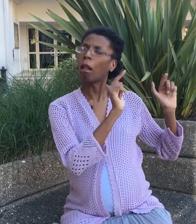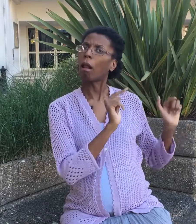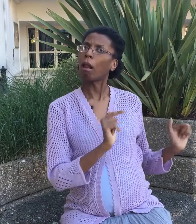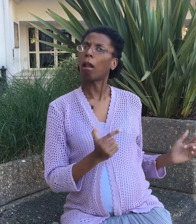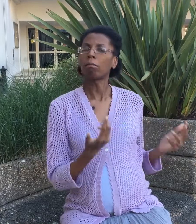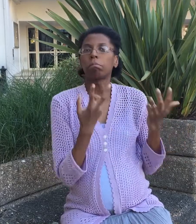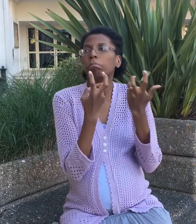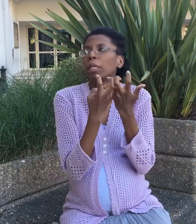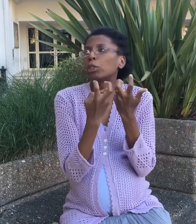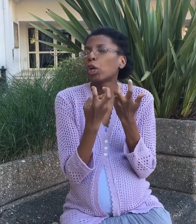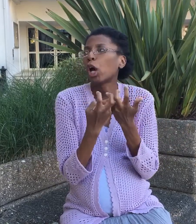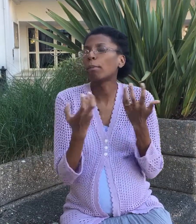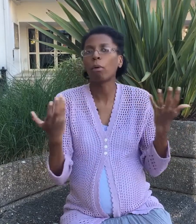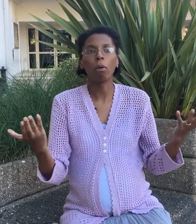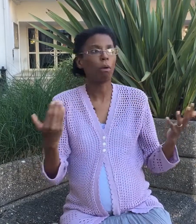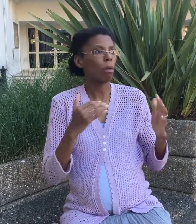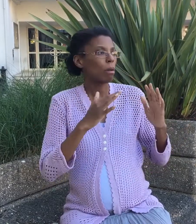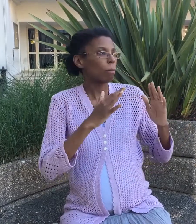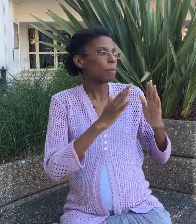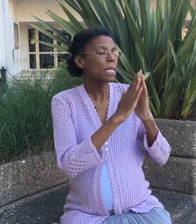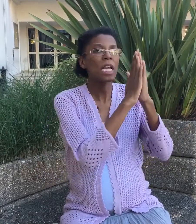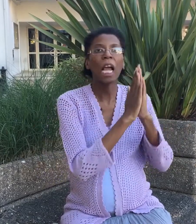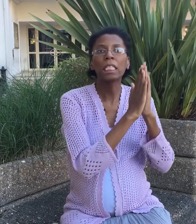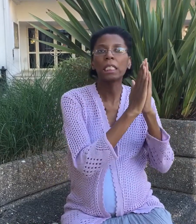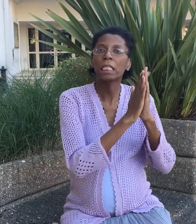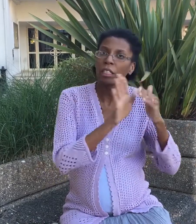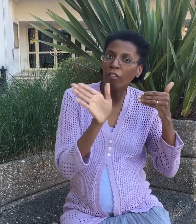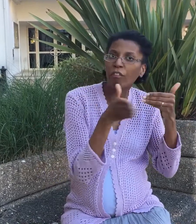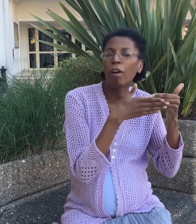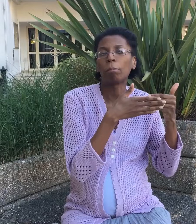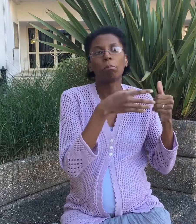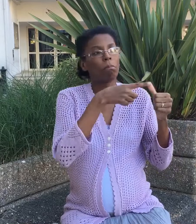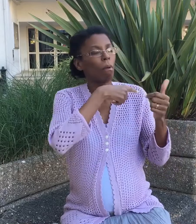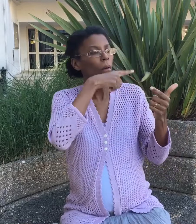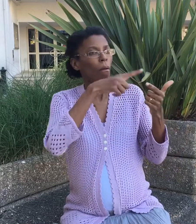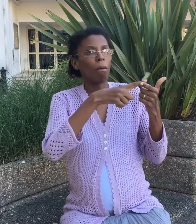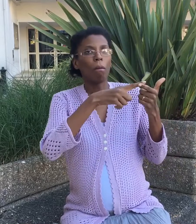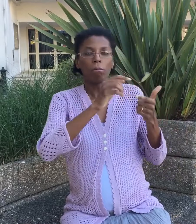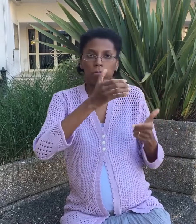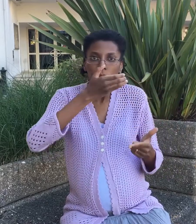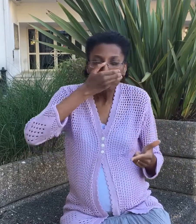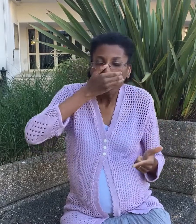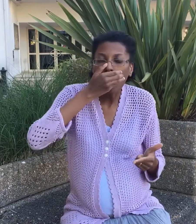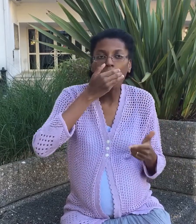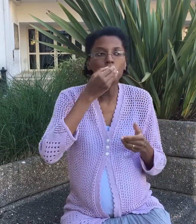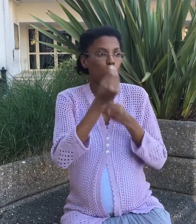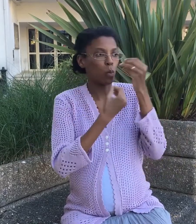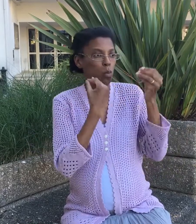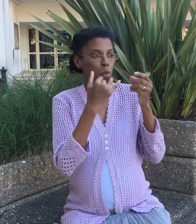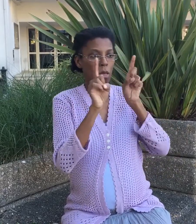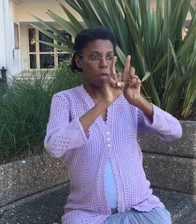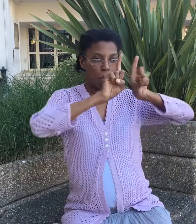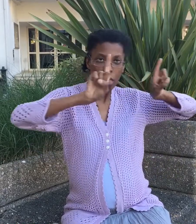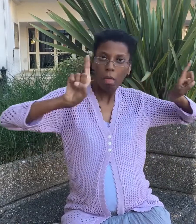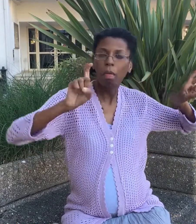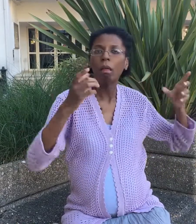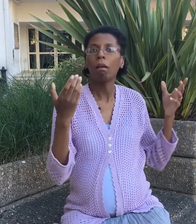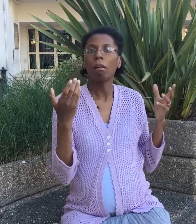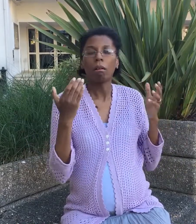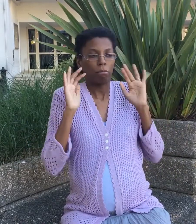entre respecter les mesures sanitaires, par exemple fermer les églises, appliquer les